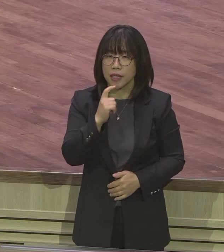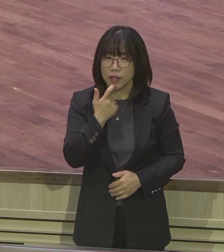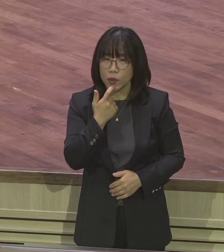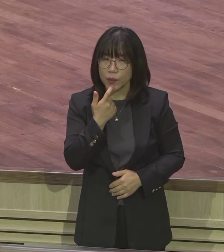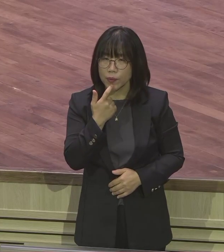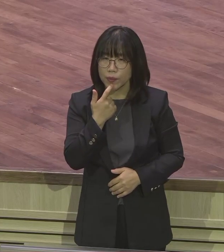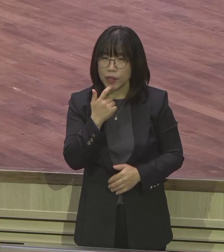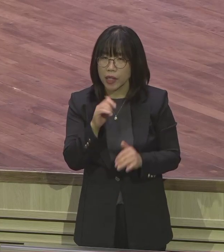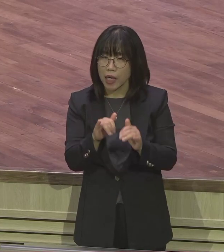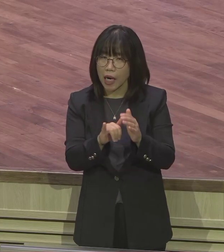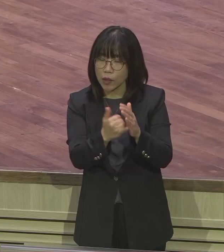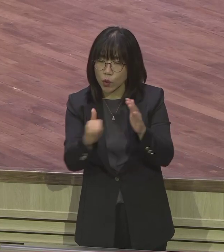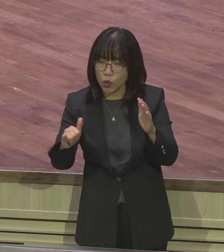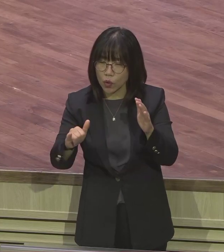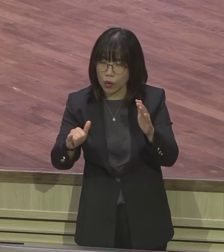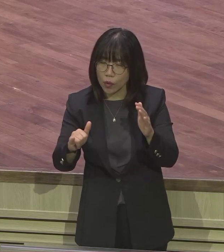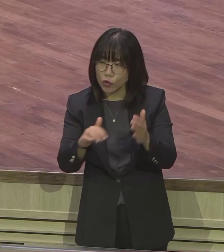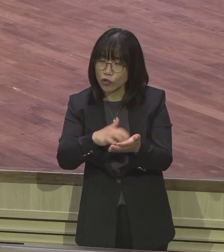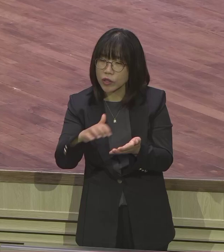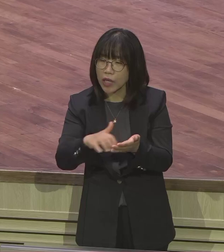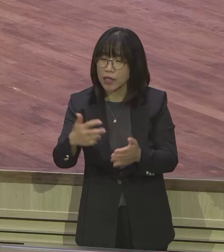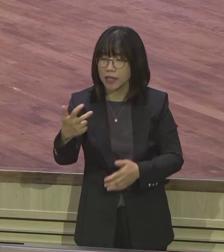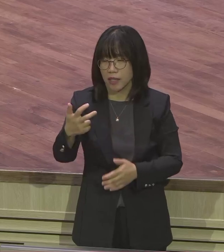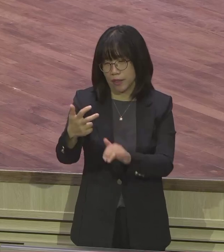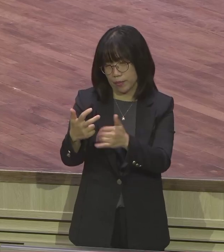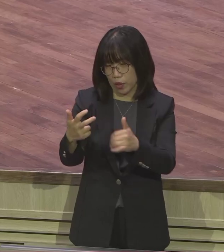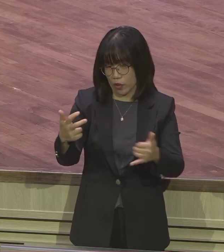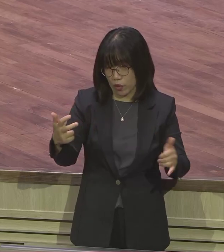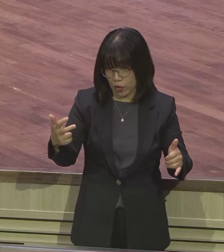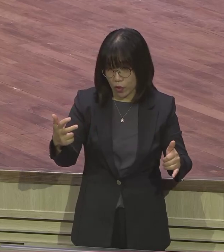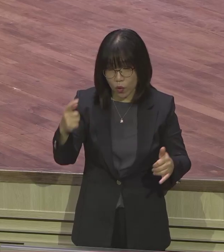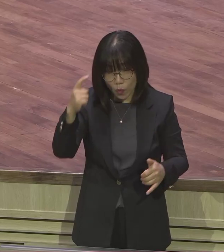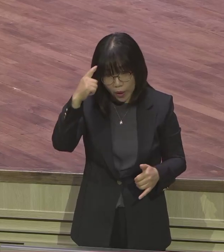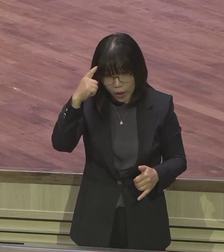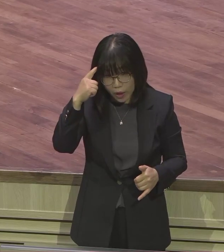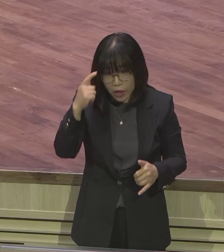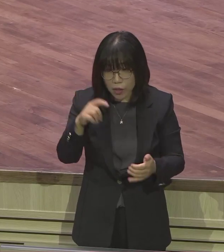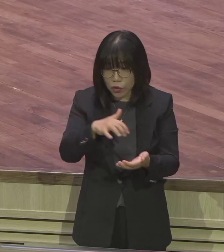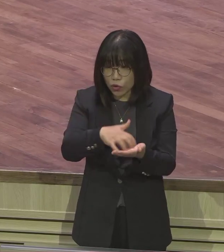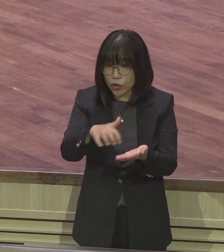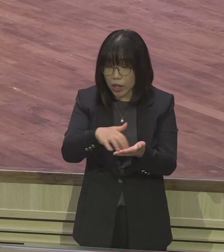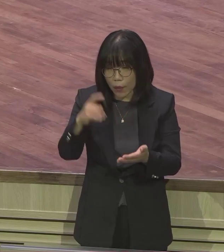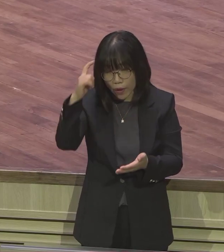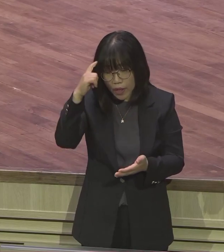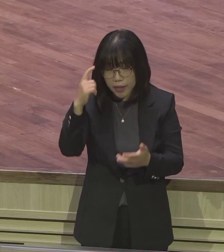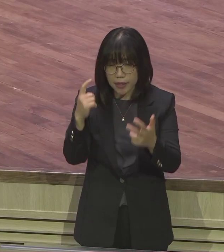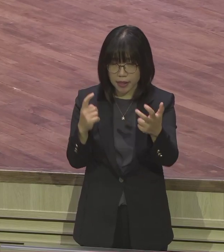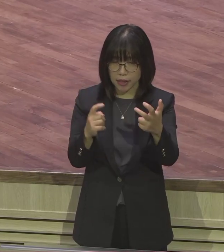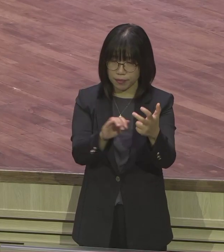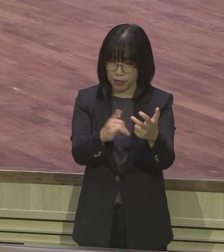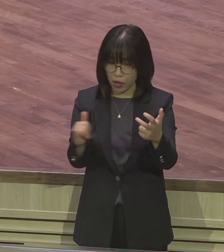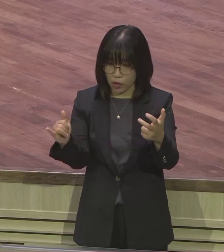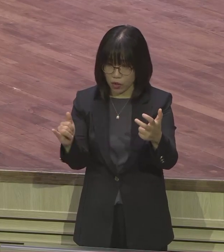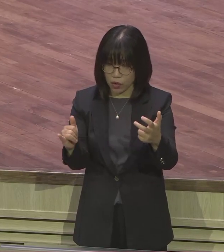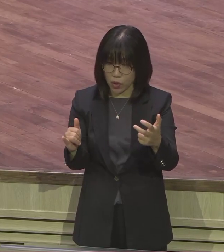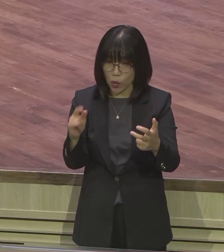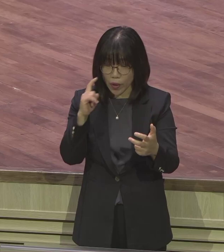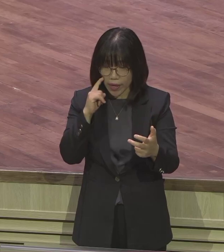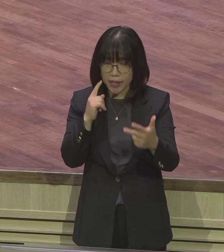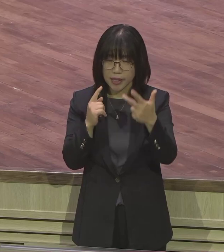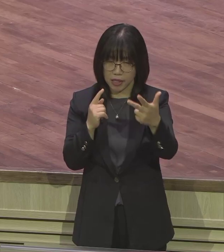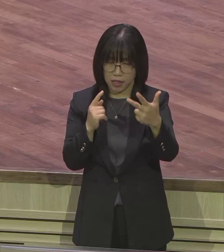70명이라고 밝히고 있어요. 70명. 이 숫자는 성경에서 특별히 특별한 의미가 있어요. 70. 이 7자는